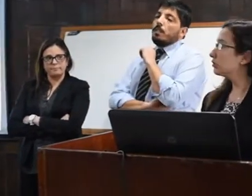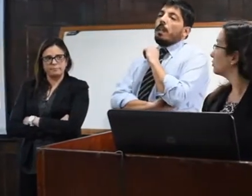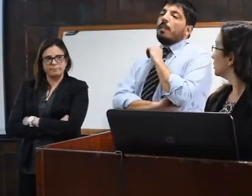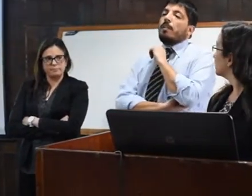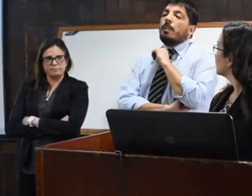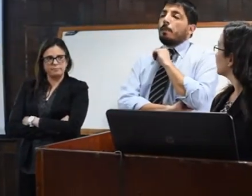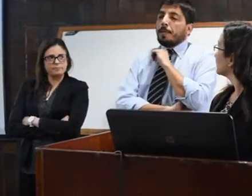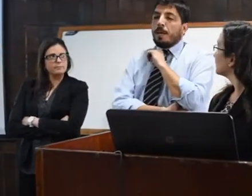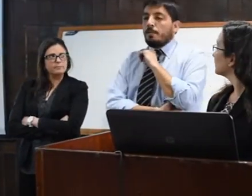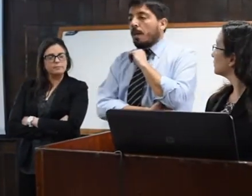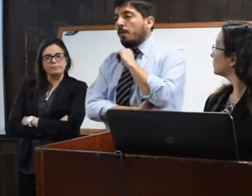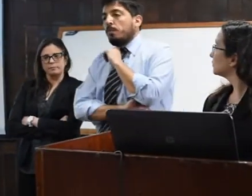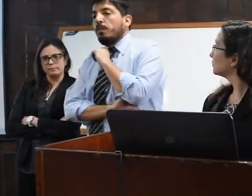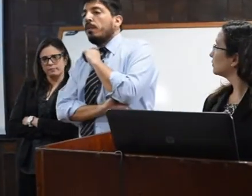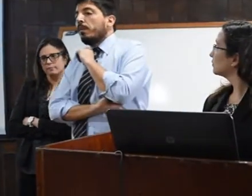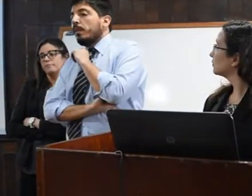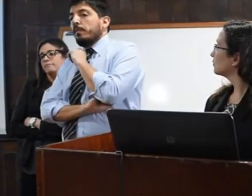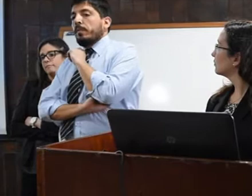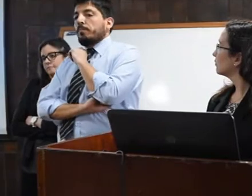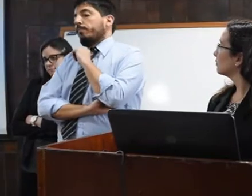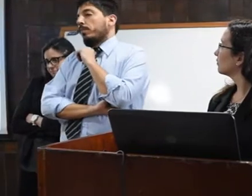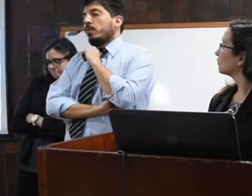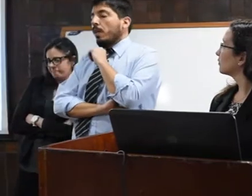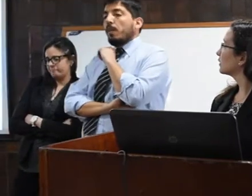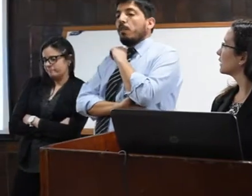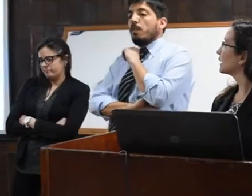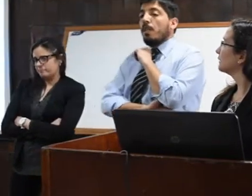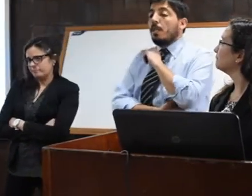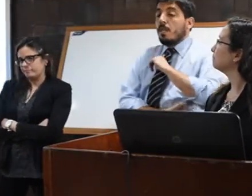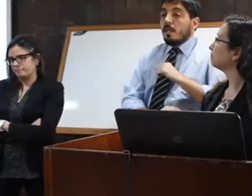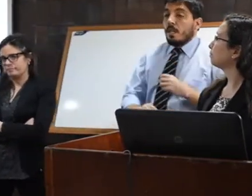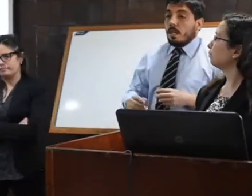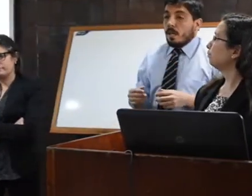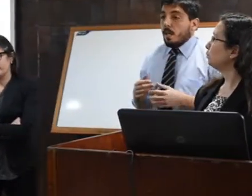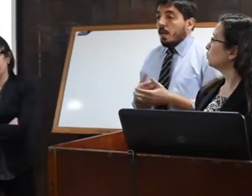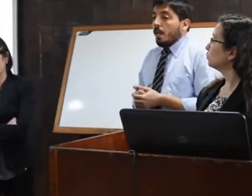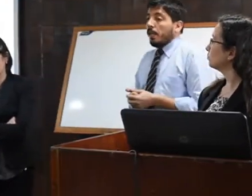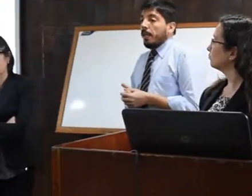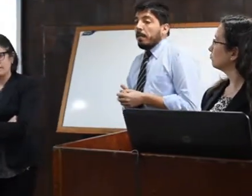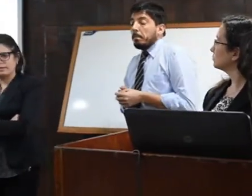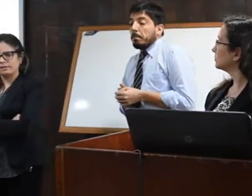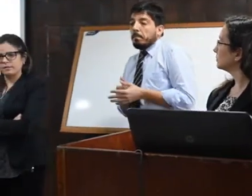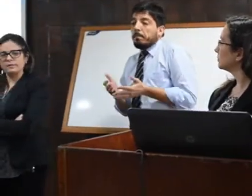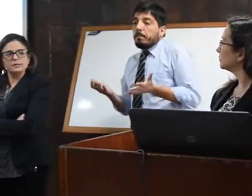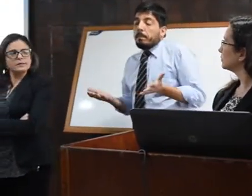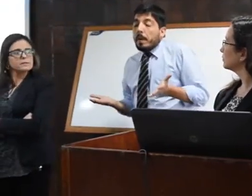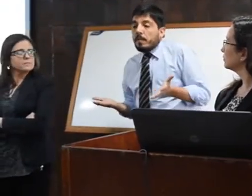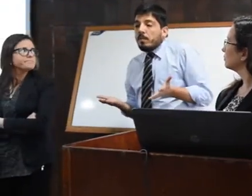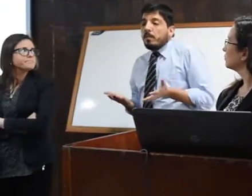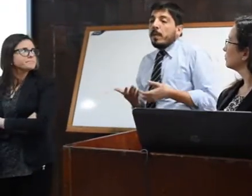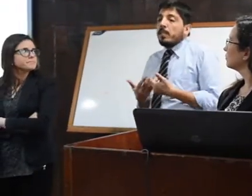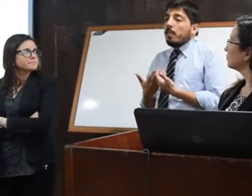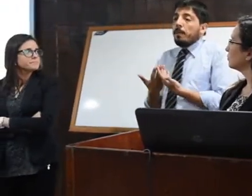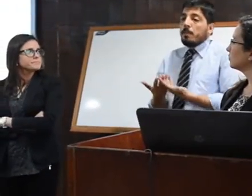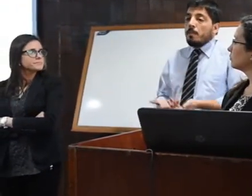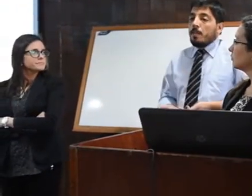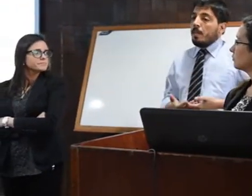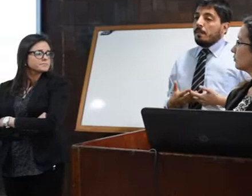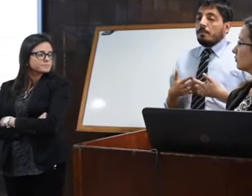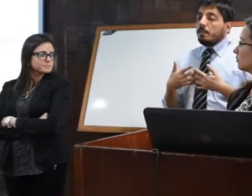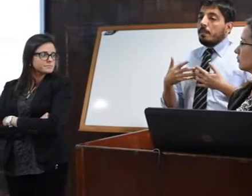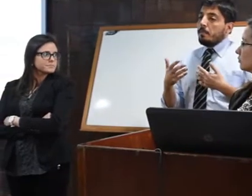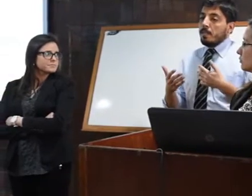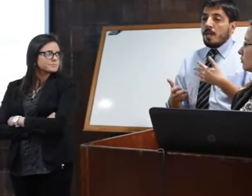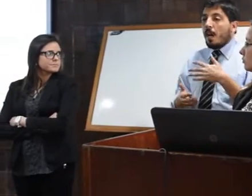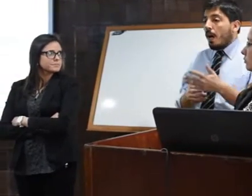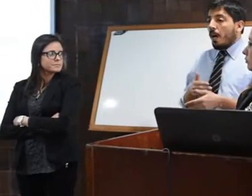forma apropiada una auto no sé cosa que parecen normales y la persona